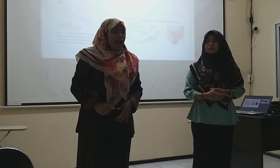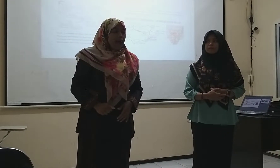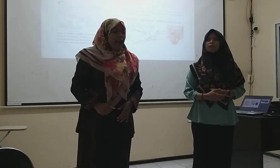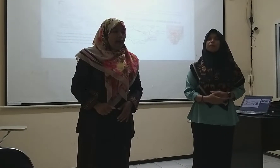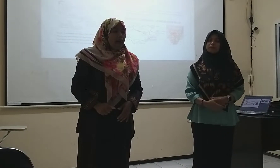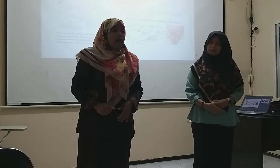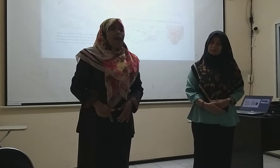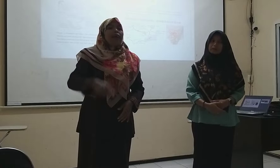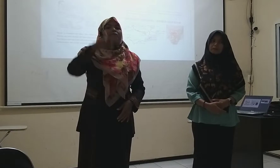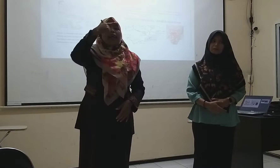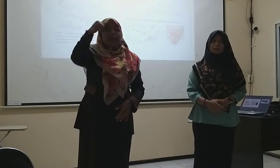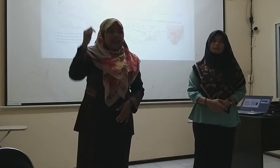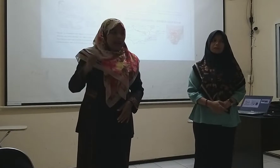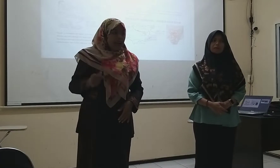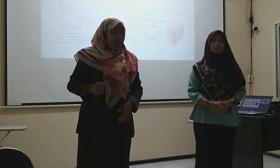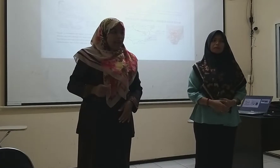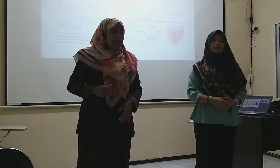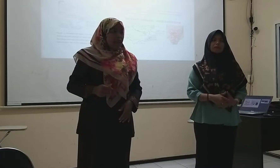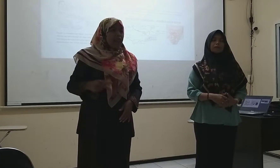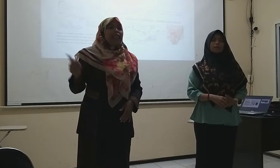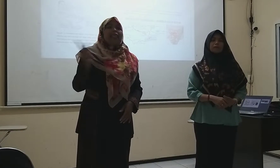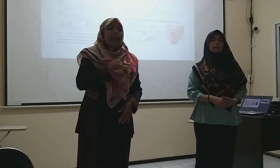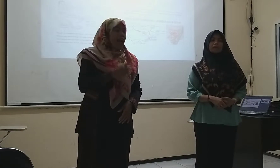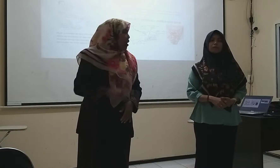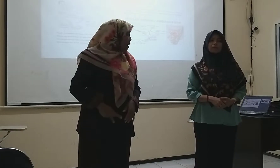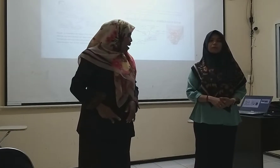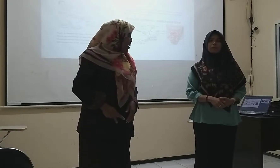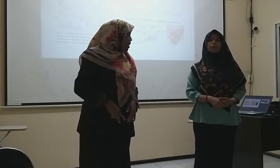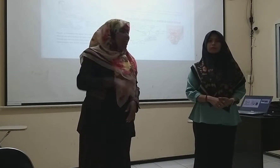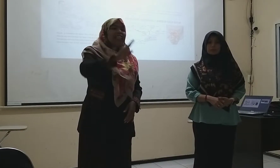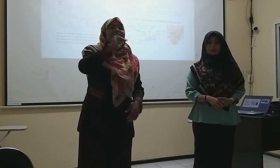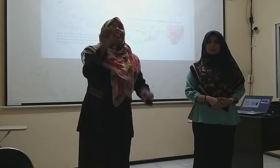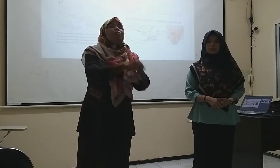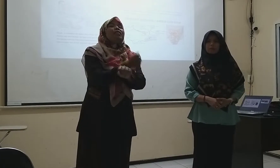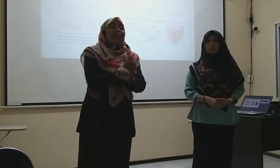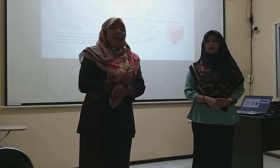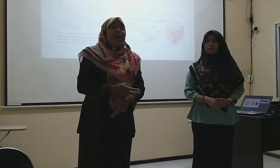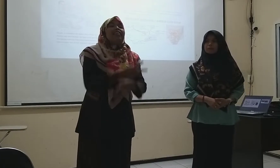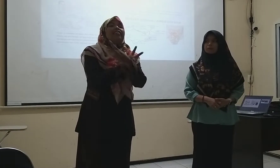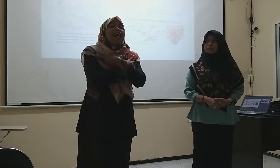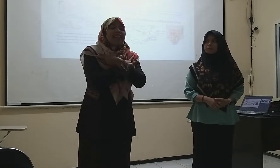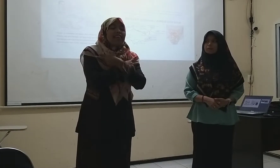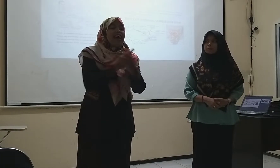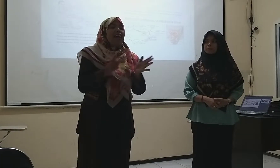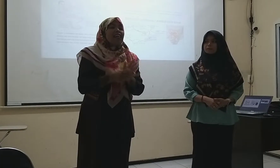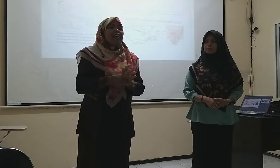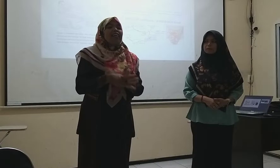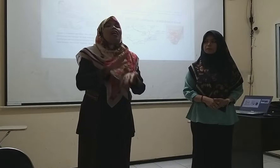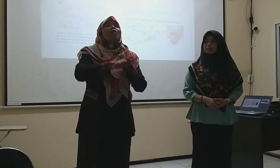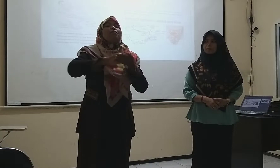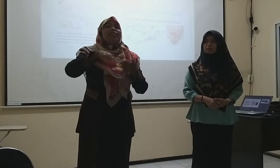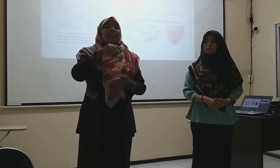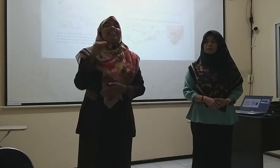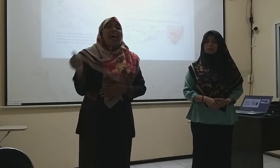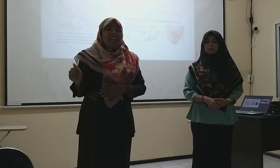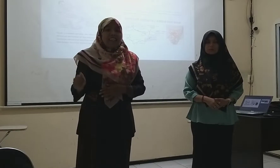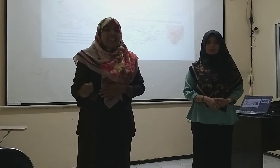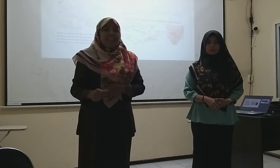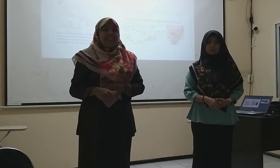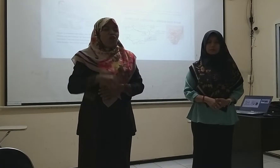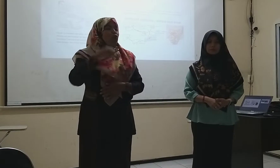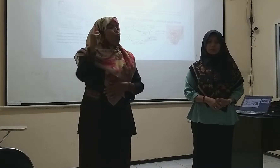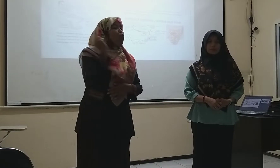kolera ya, karena kita tidak bisa jaga